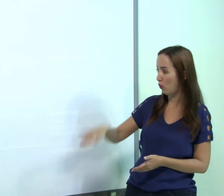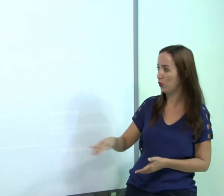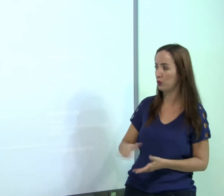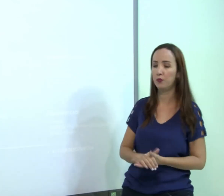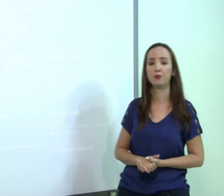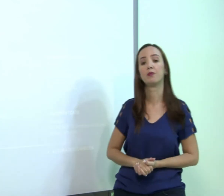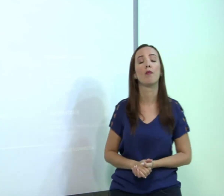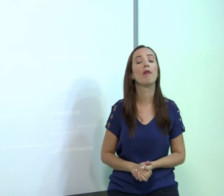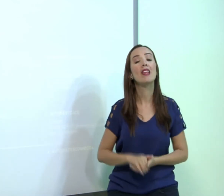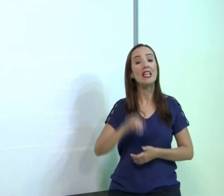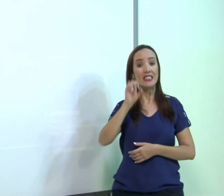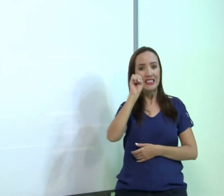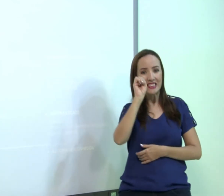restante da informação.